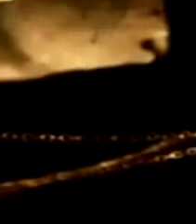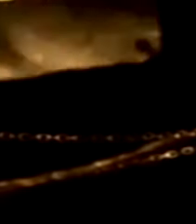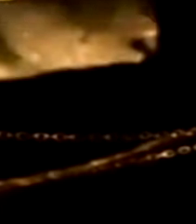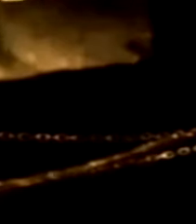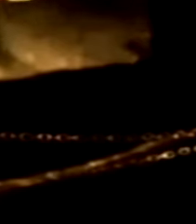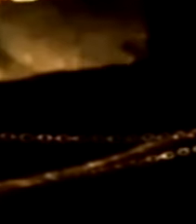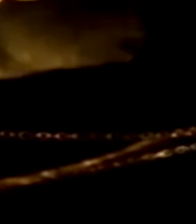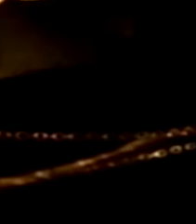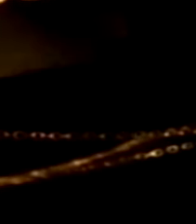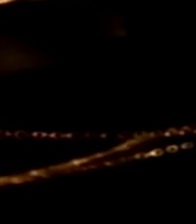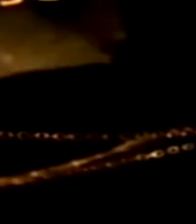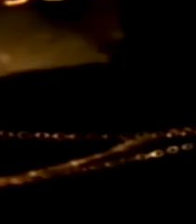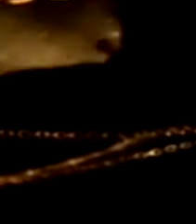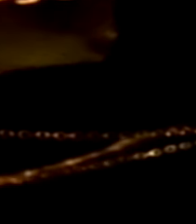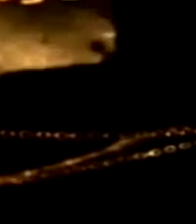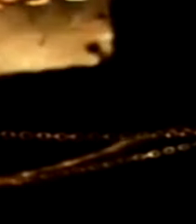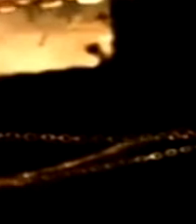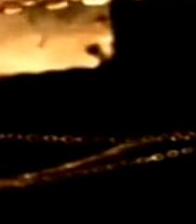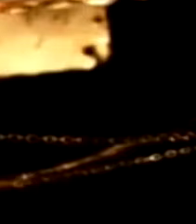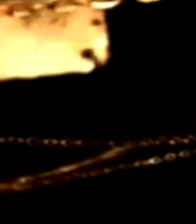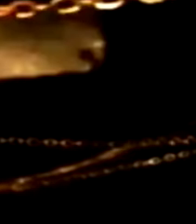caverna.